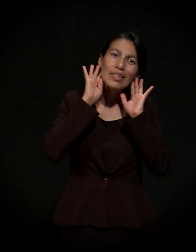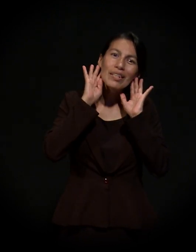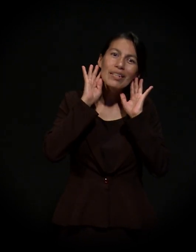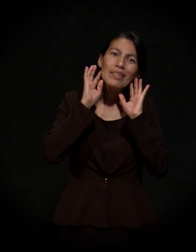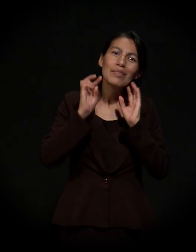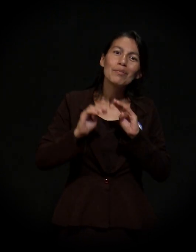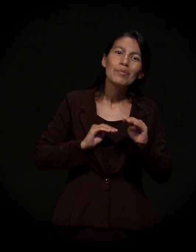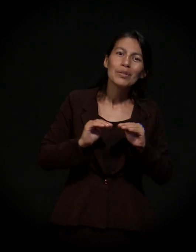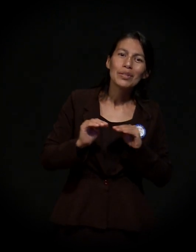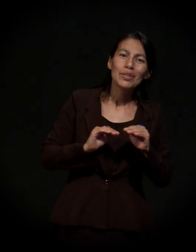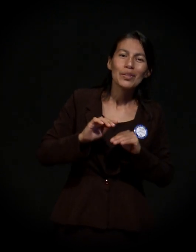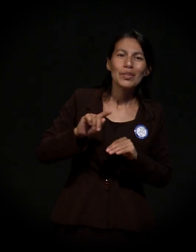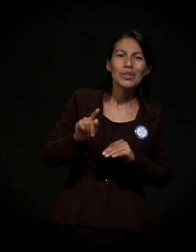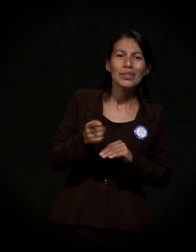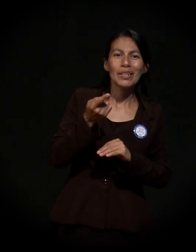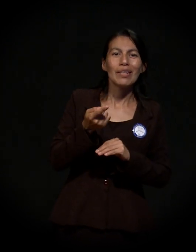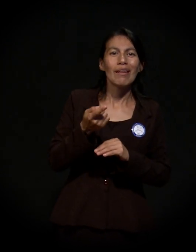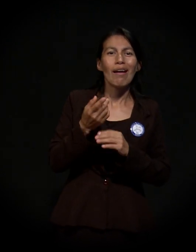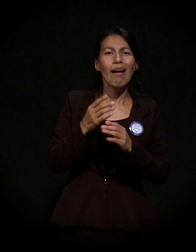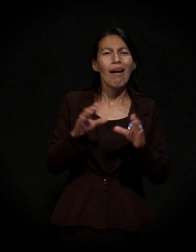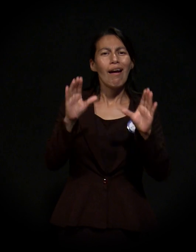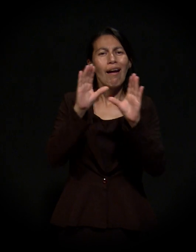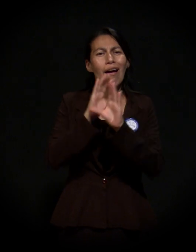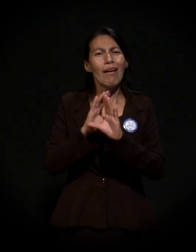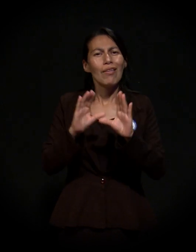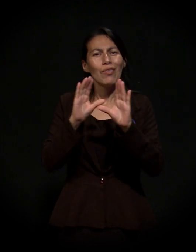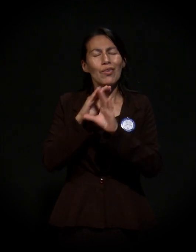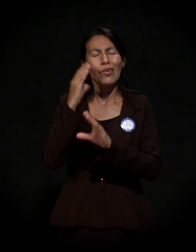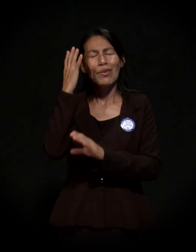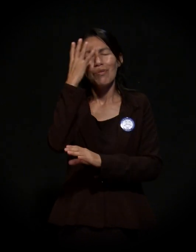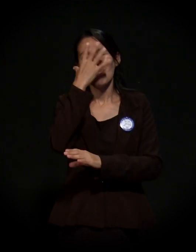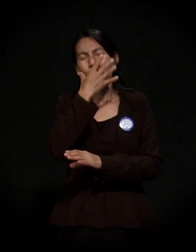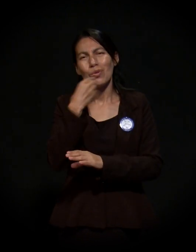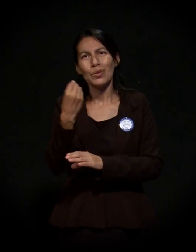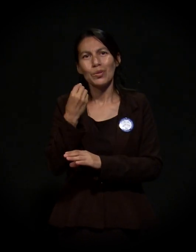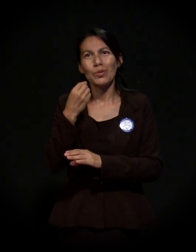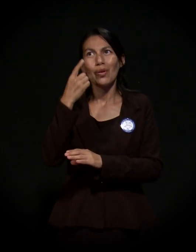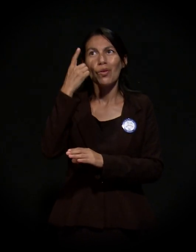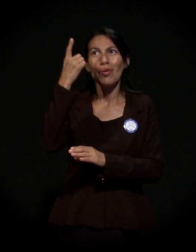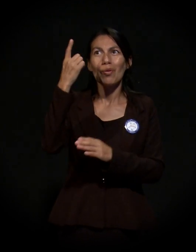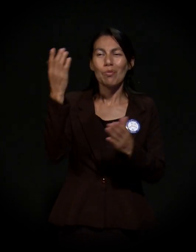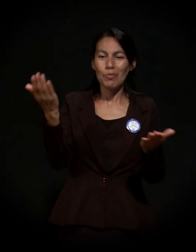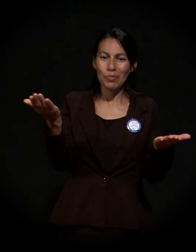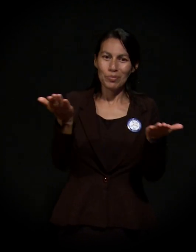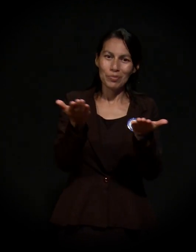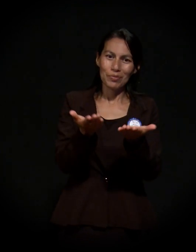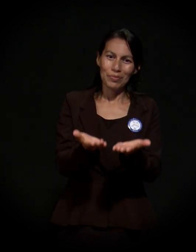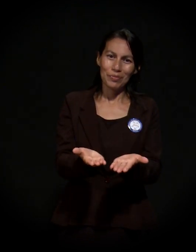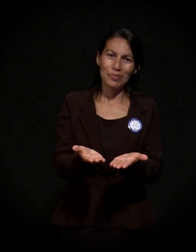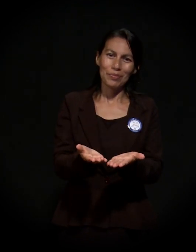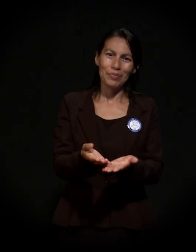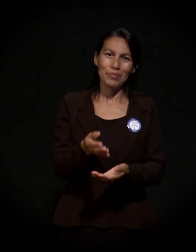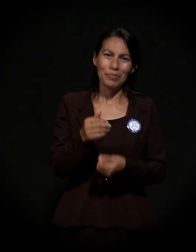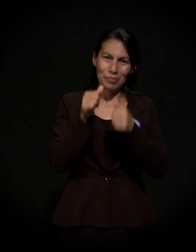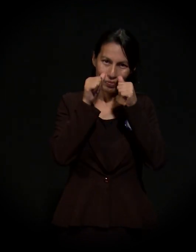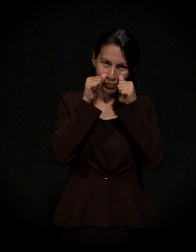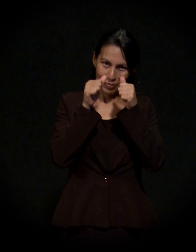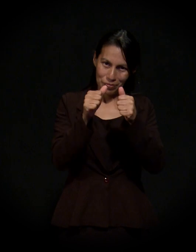melodía maravillosa, Tu Presencia. Amén. Escuchemos. Amén.